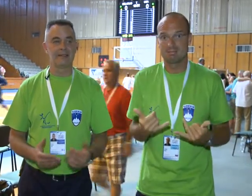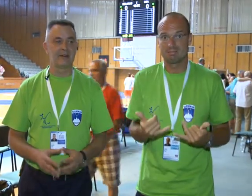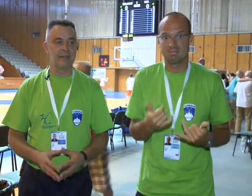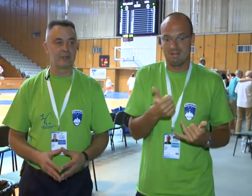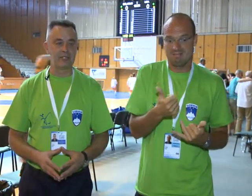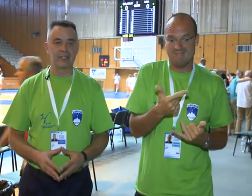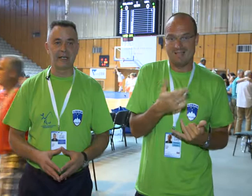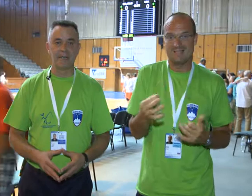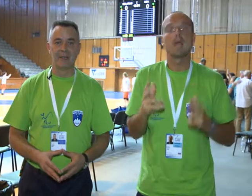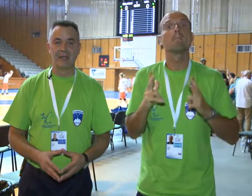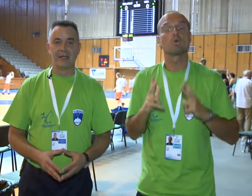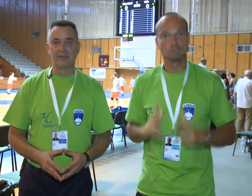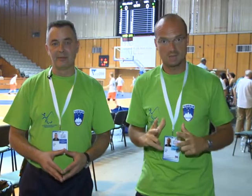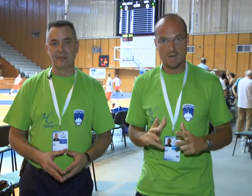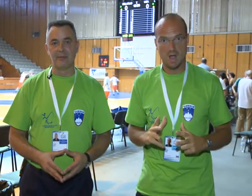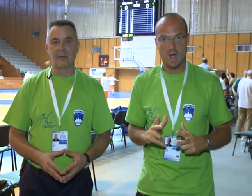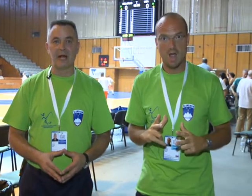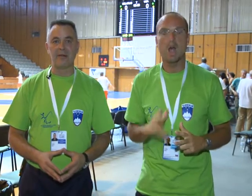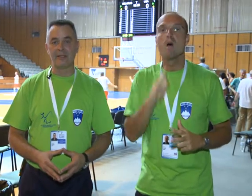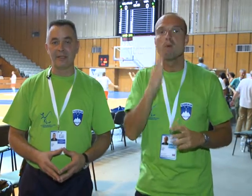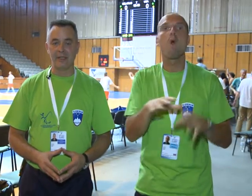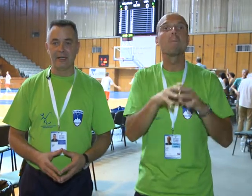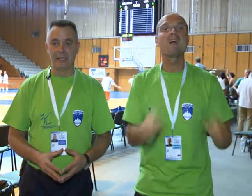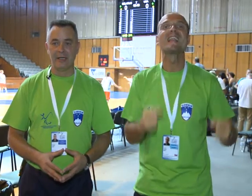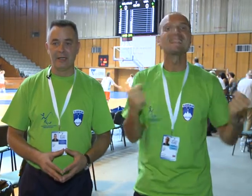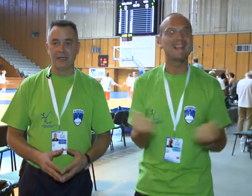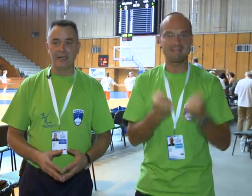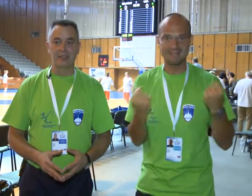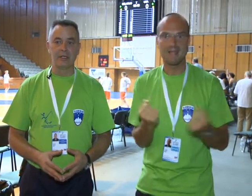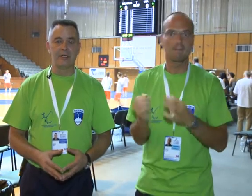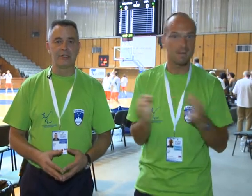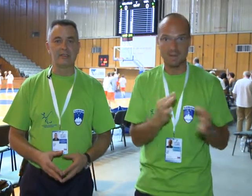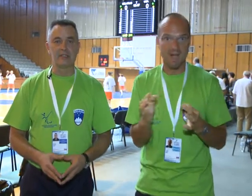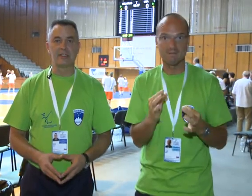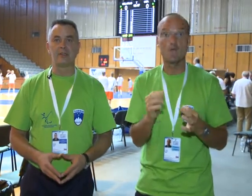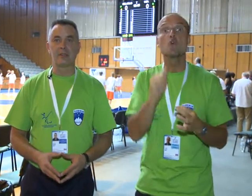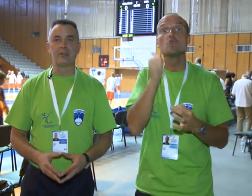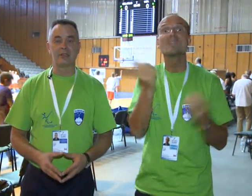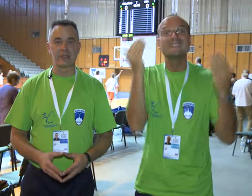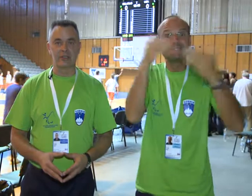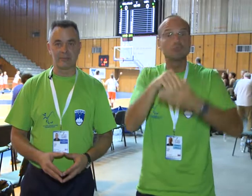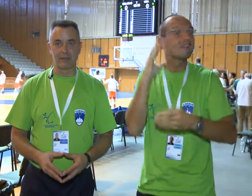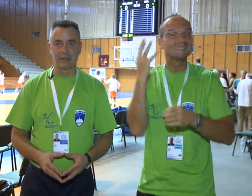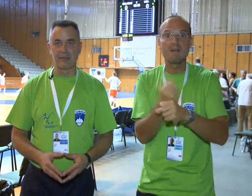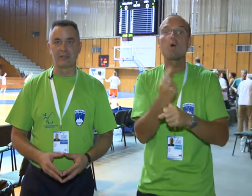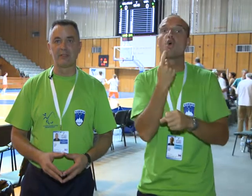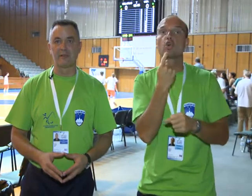2 počitka. Seveda bomo opravili treninge in šele jutri zvečer zvemo, kdo je naš nasprotnik v